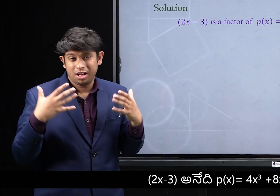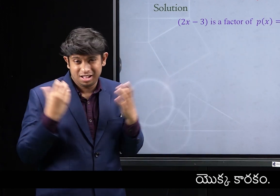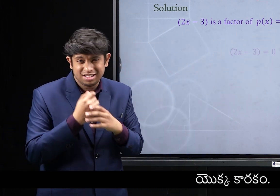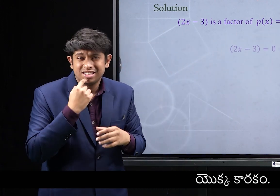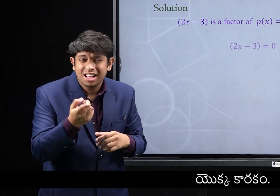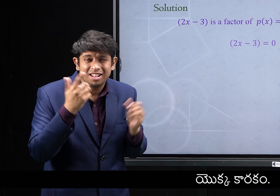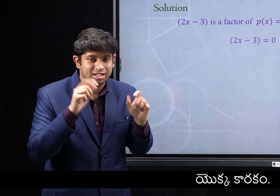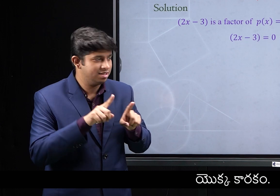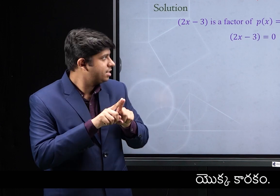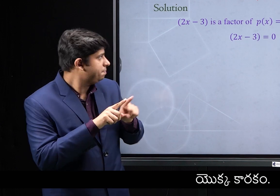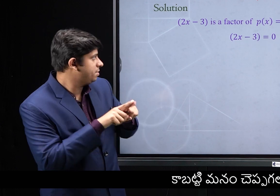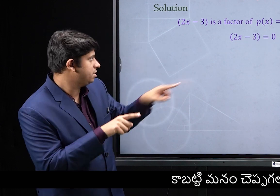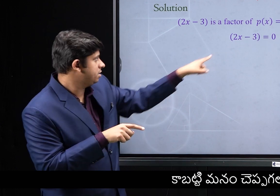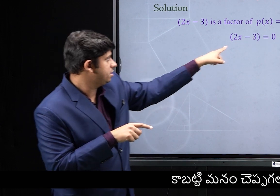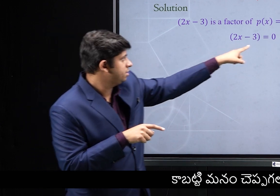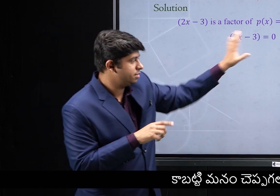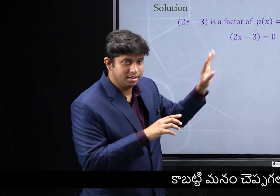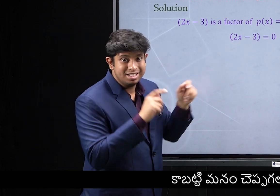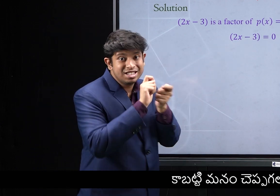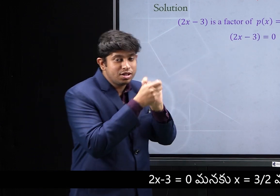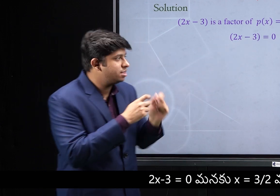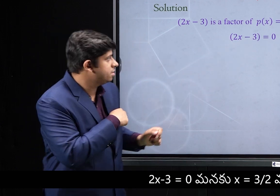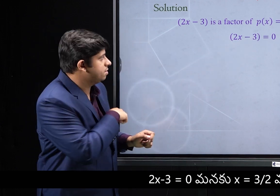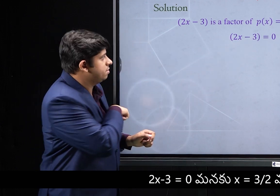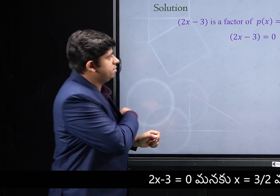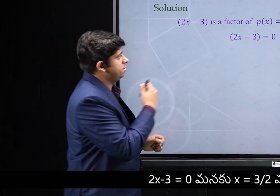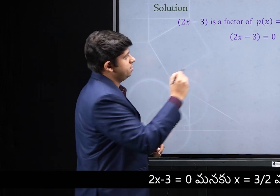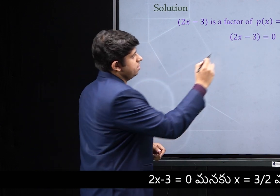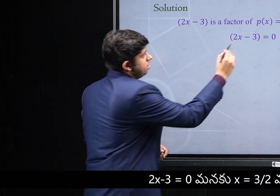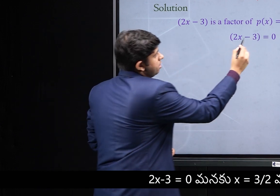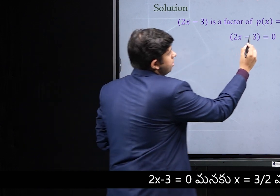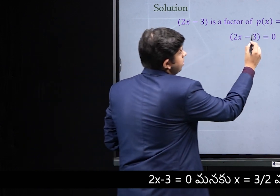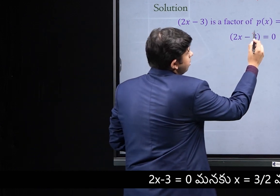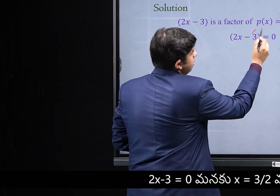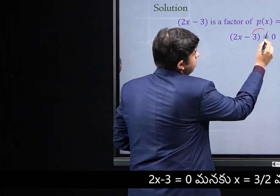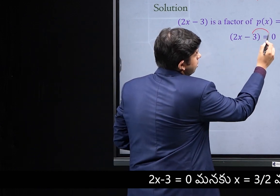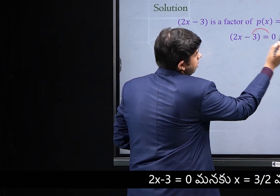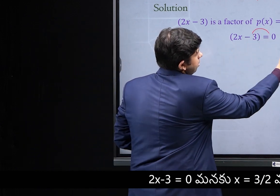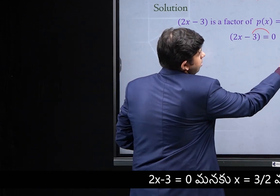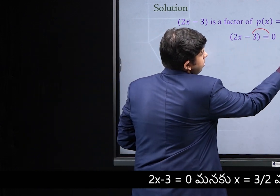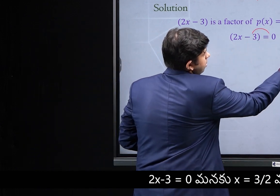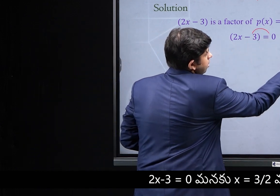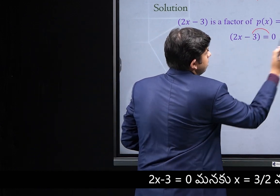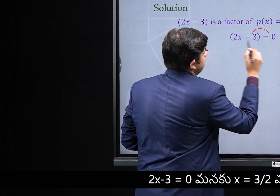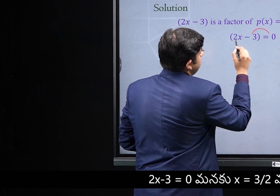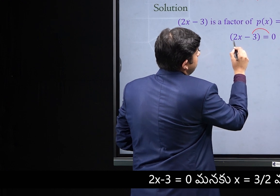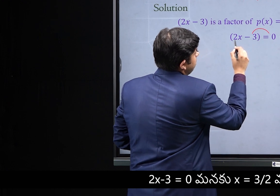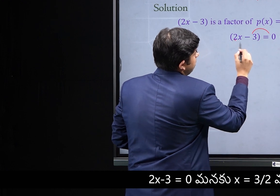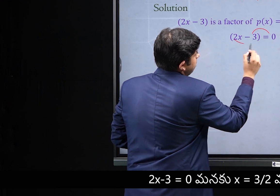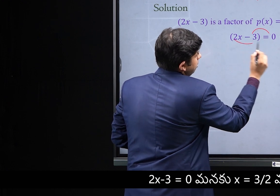యొక్క కారకం. కాబట్టి మనం చెప్పగలం 2x - 3 0. అలాగే x 3/2 వస్తుంది.